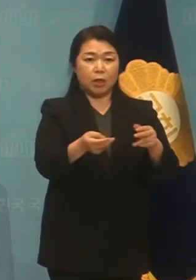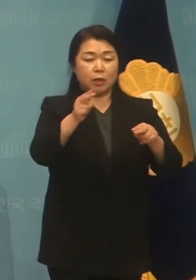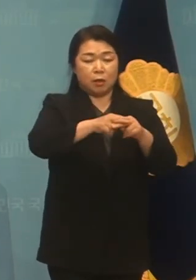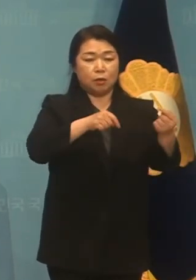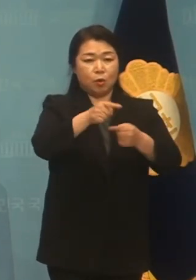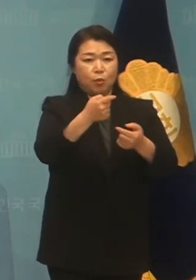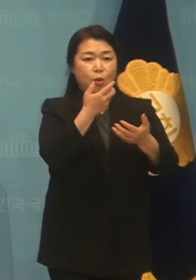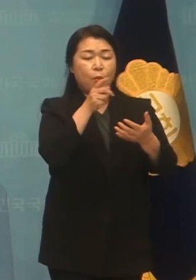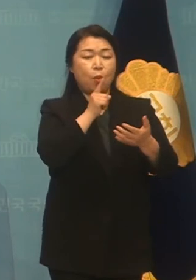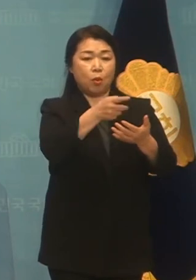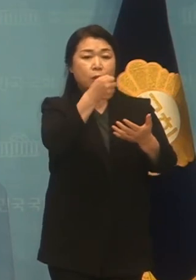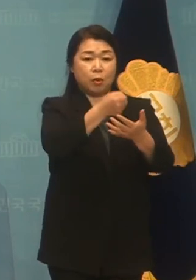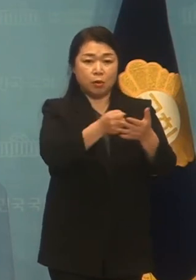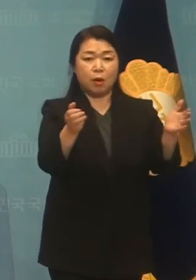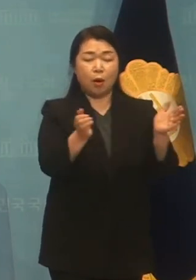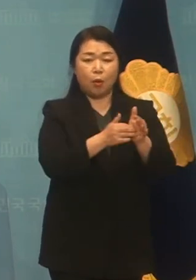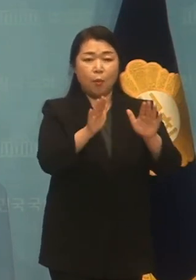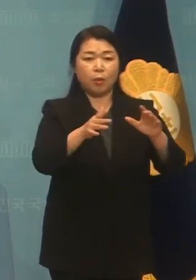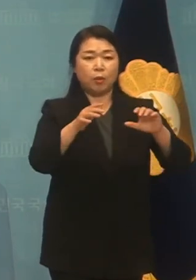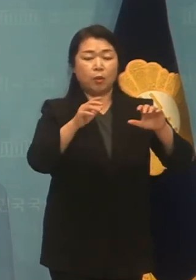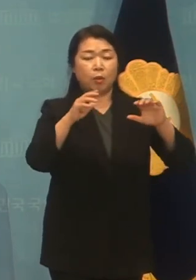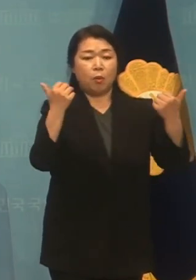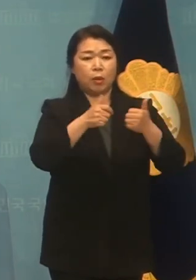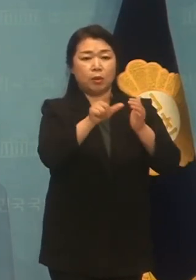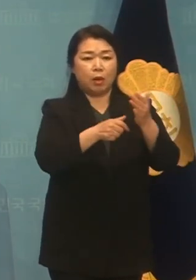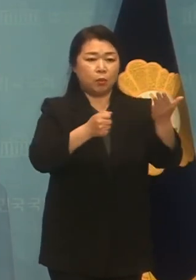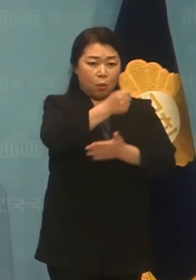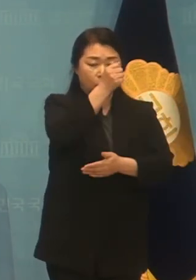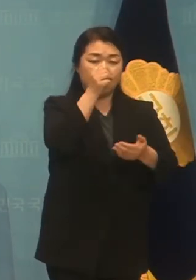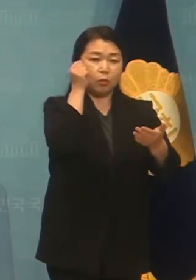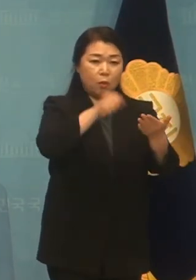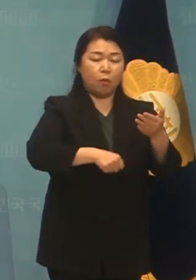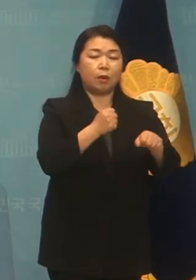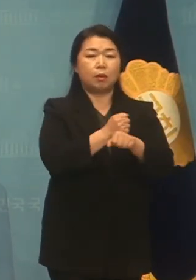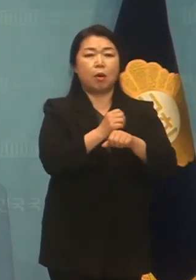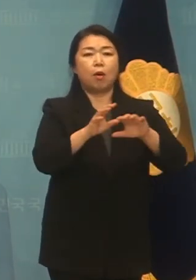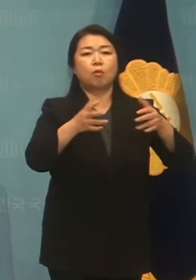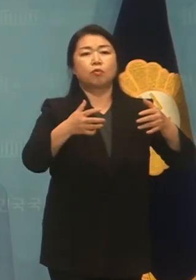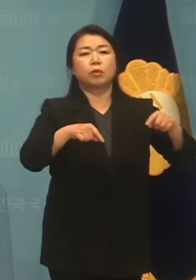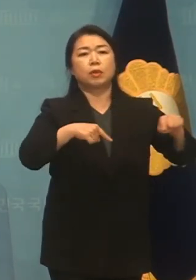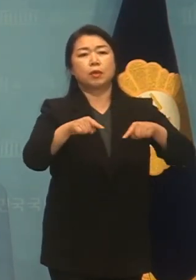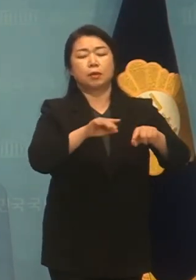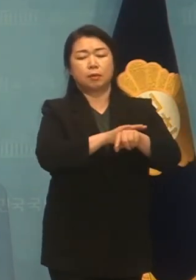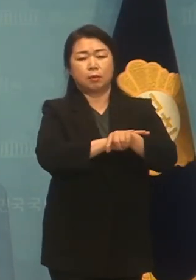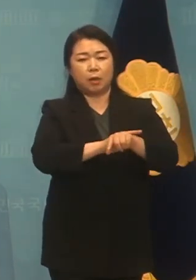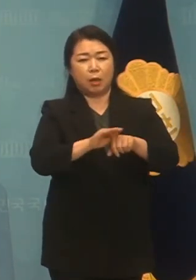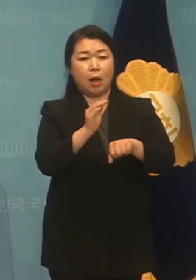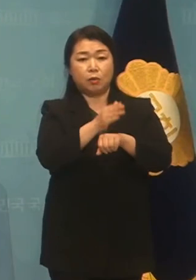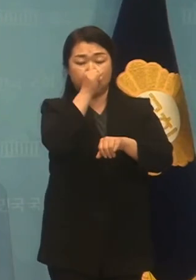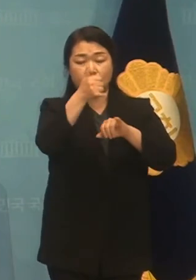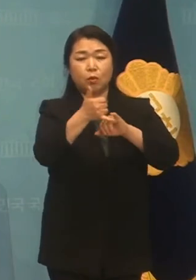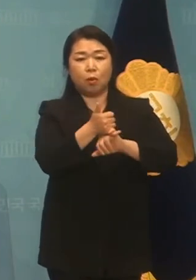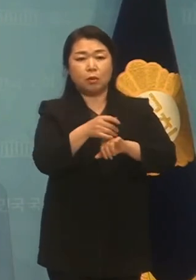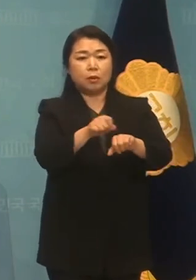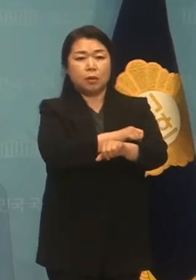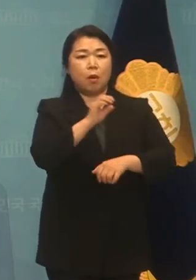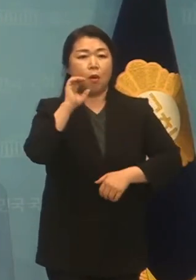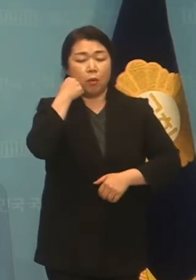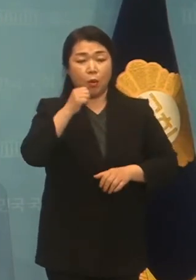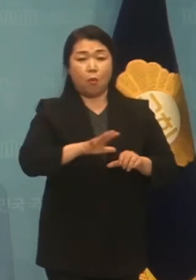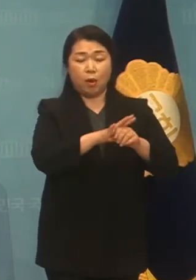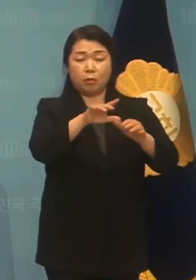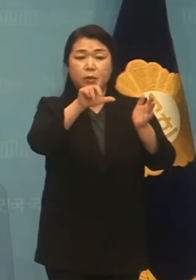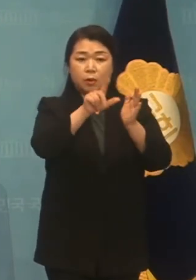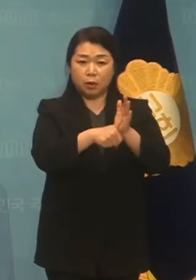보고서를 채택하고 본회의에서 통과시켜서 국정의 공백이 생기지 않도록 특히나 어려운 이